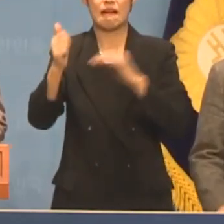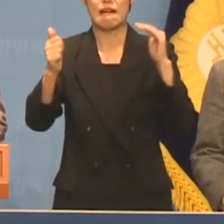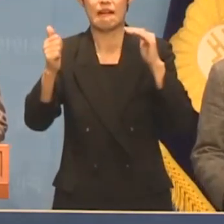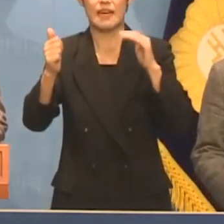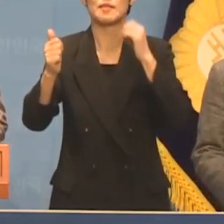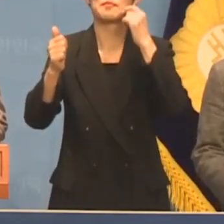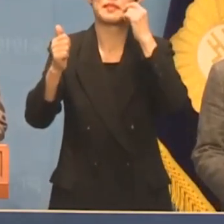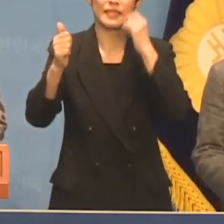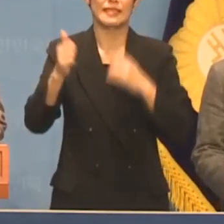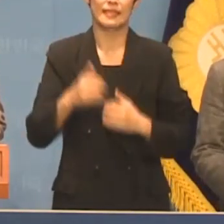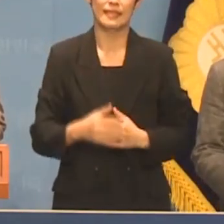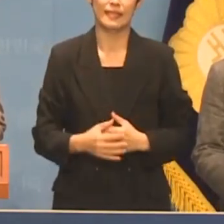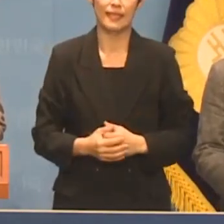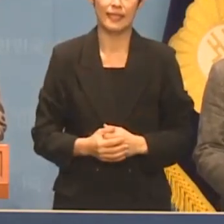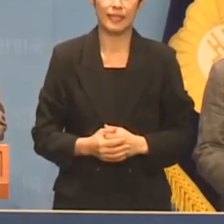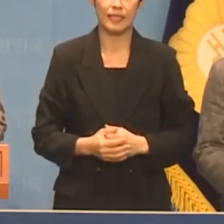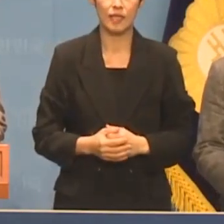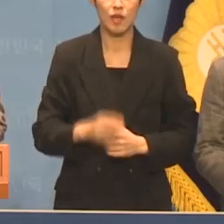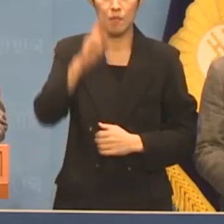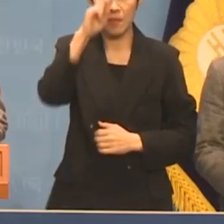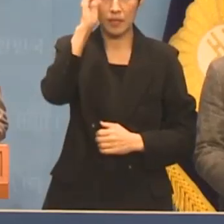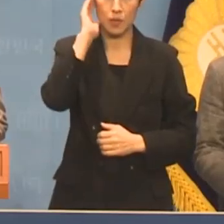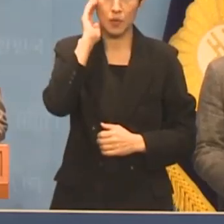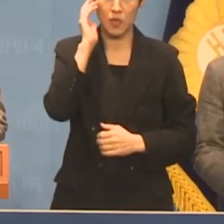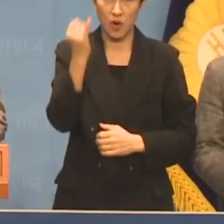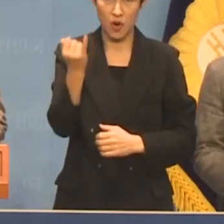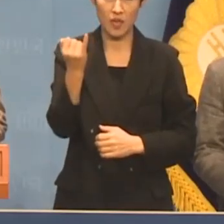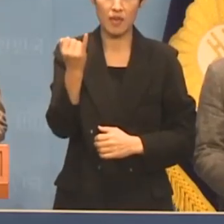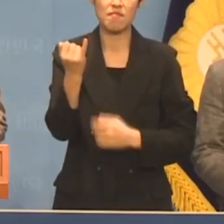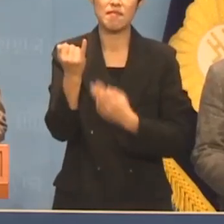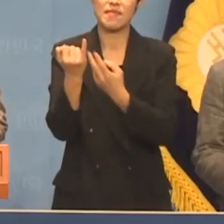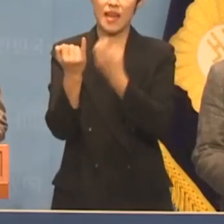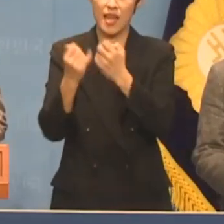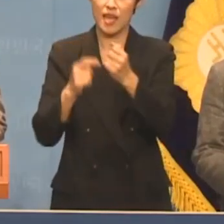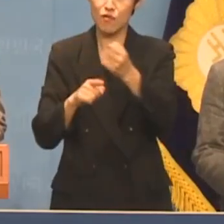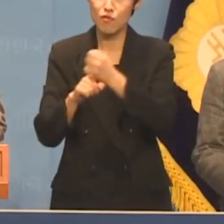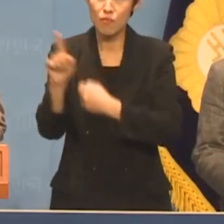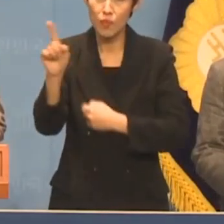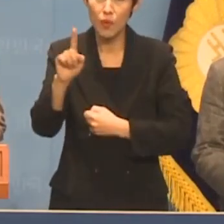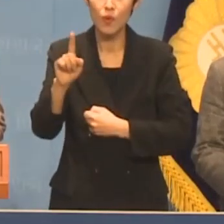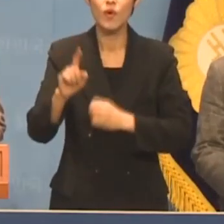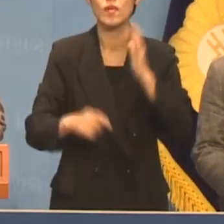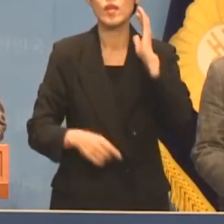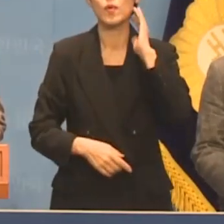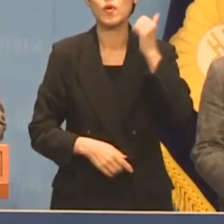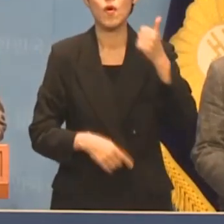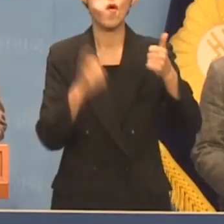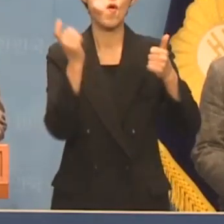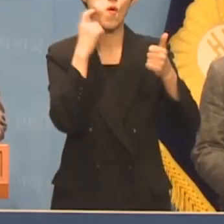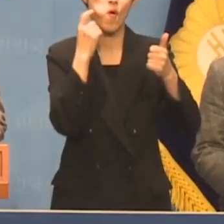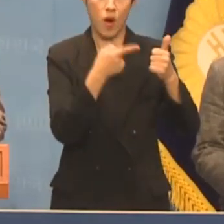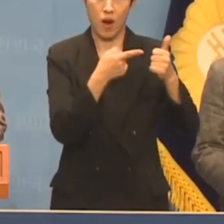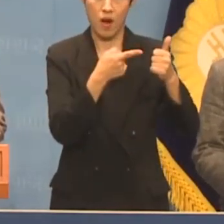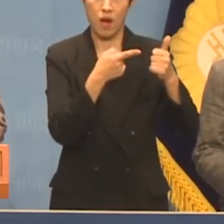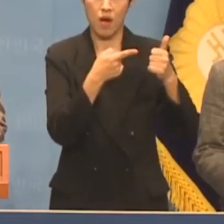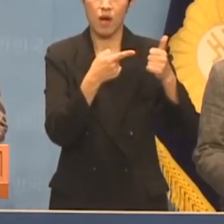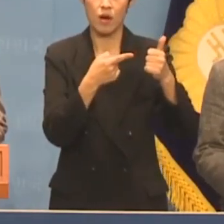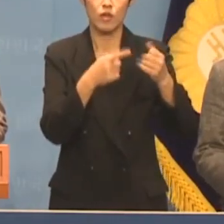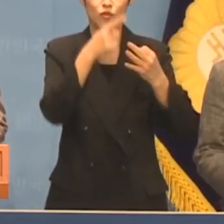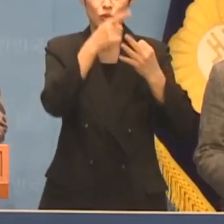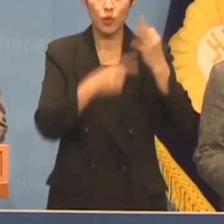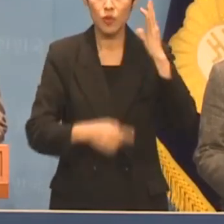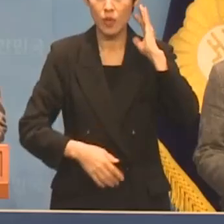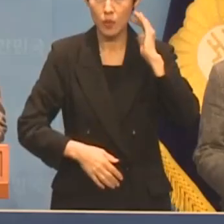못했던 것입니다. 박근혜 대통령의 탄핵 사유 중 하나인 대통령의 거짓말, 윤석열